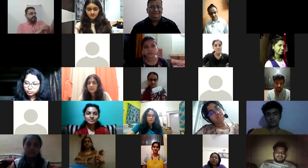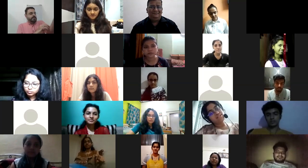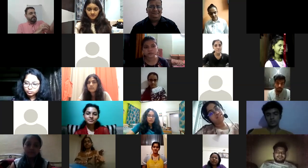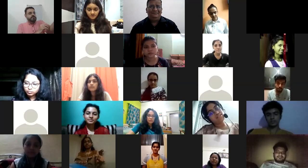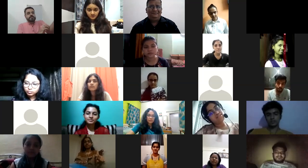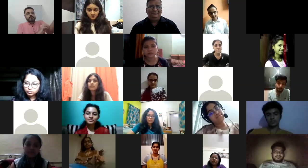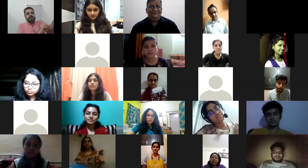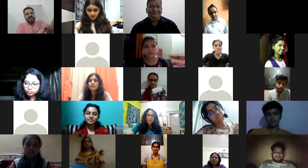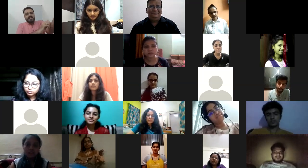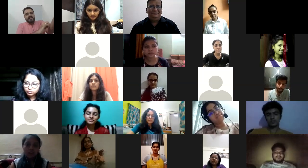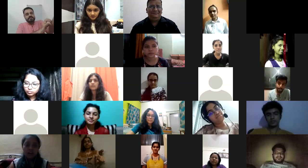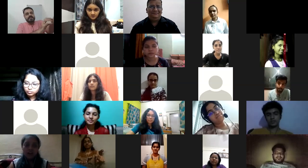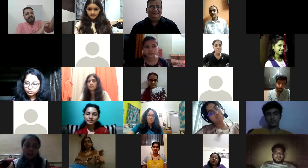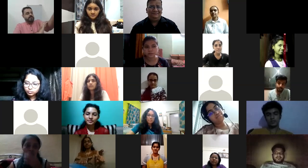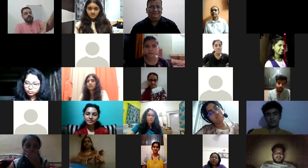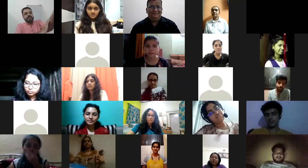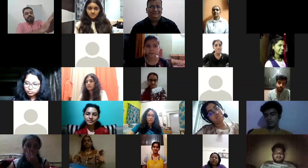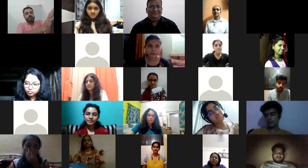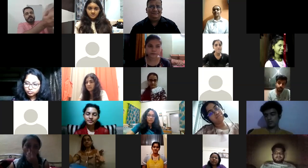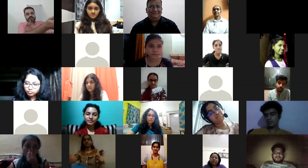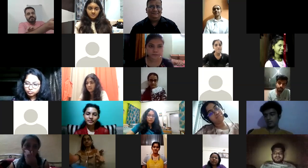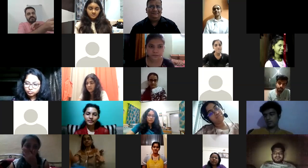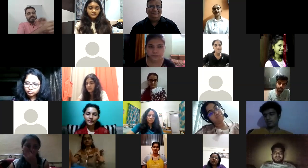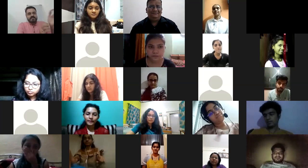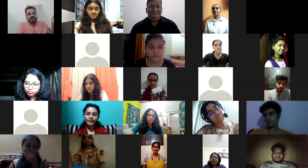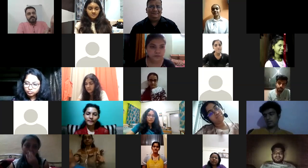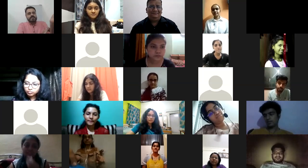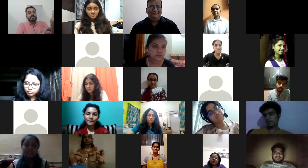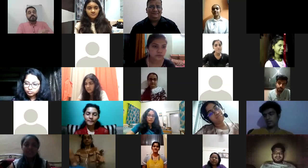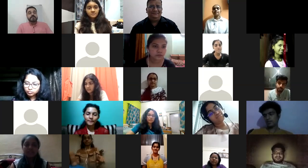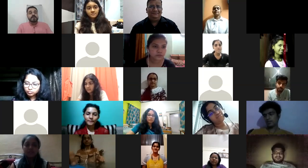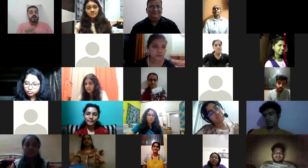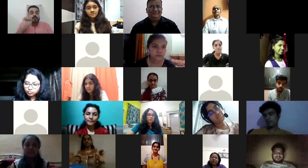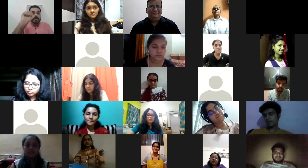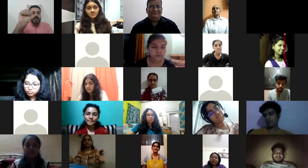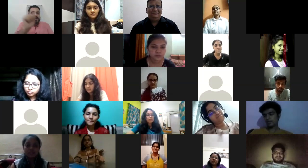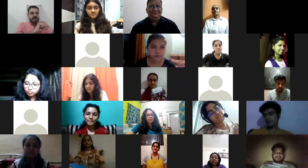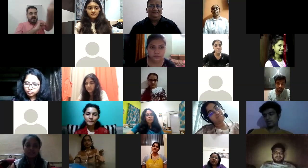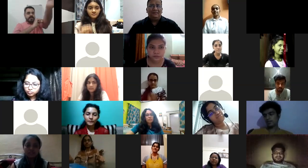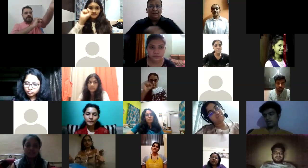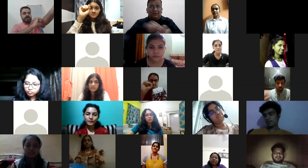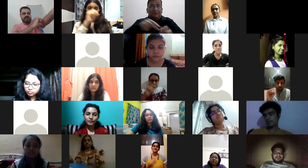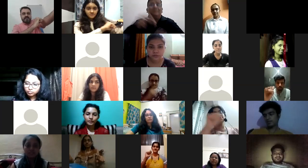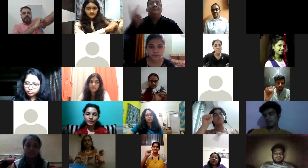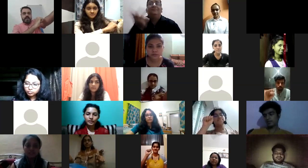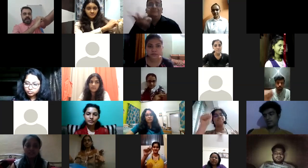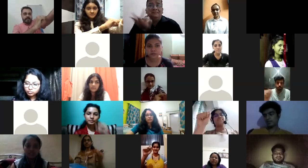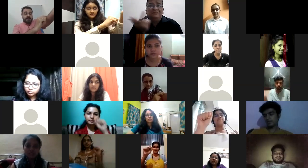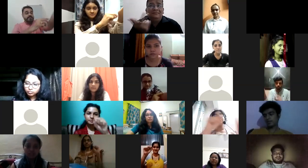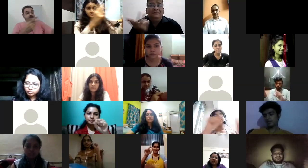used to, you know, write their names in tattoos on their forearms. Okay, so तुम्हारा नाम क्या